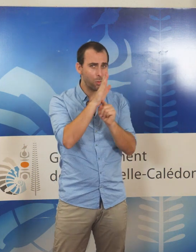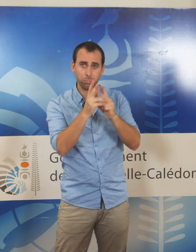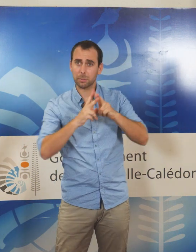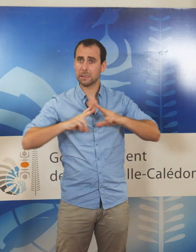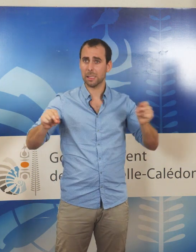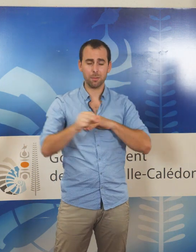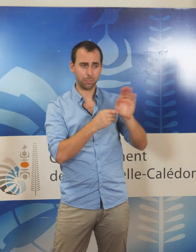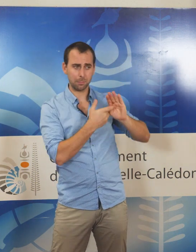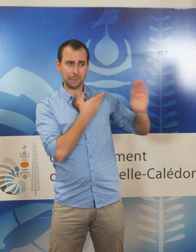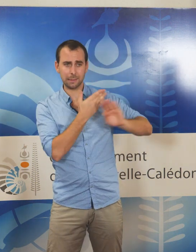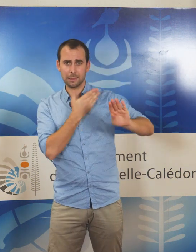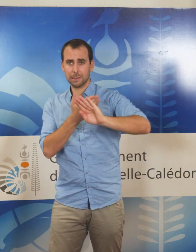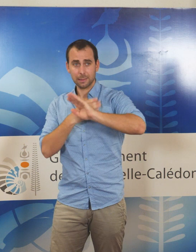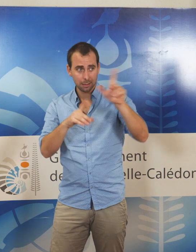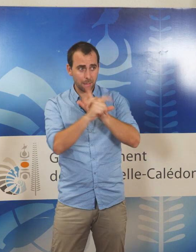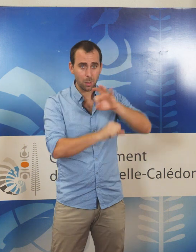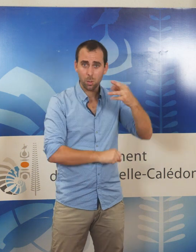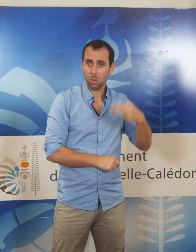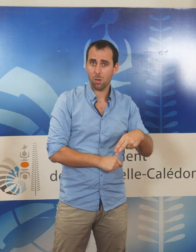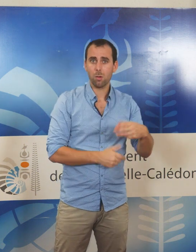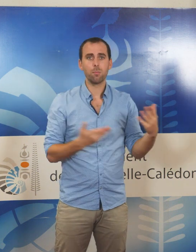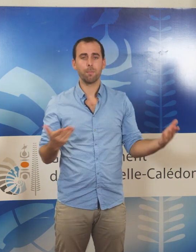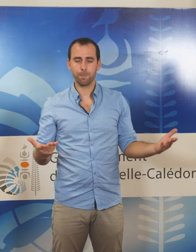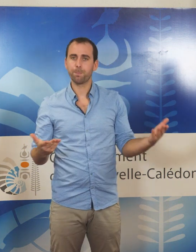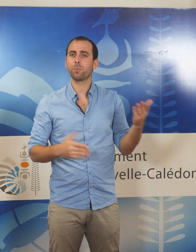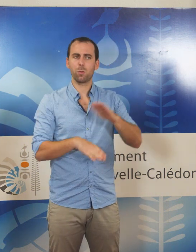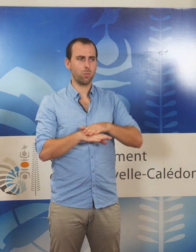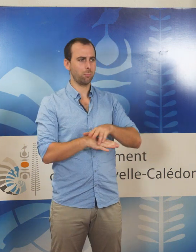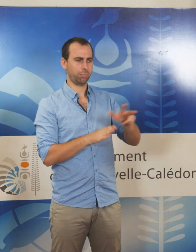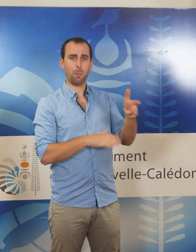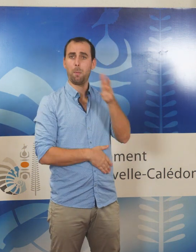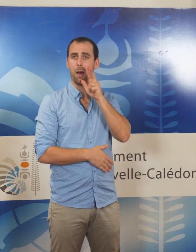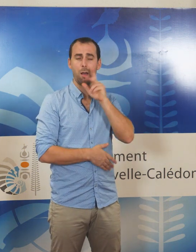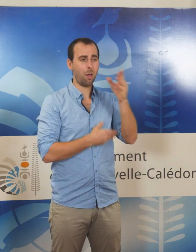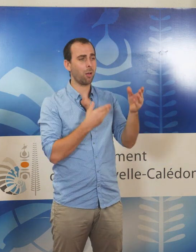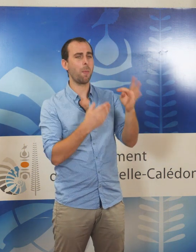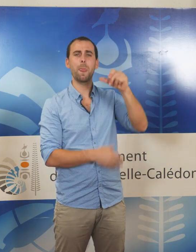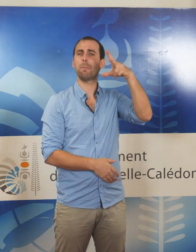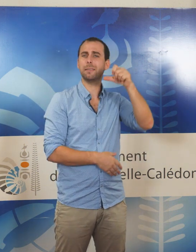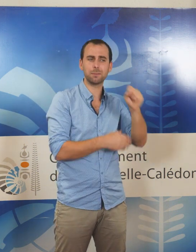sociale qui étaient mises en place. Si ces bars à tapas ou